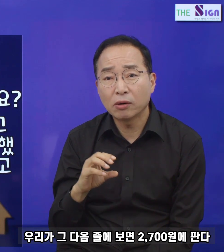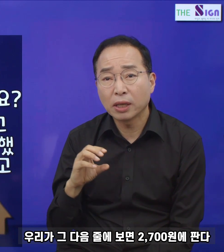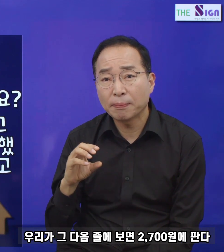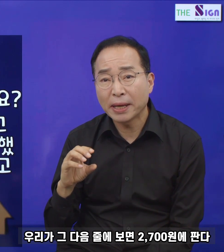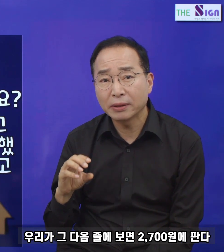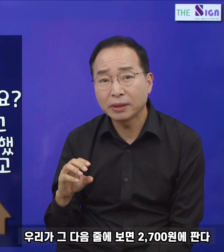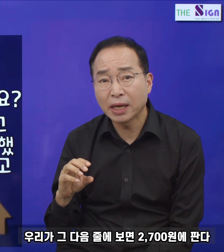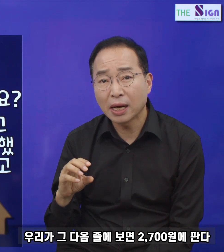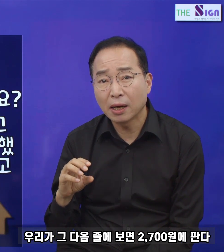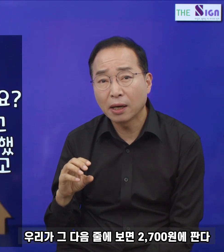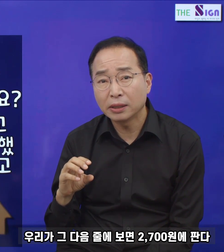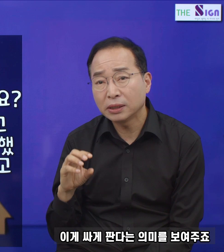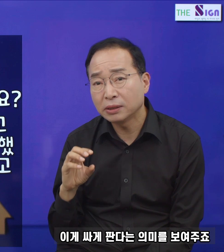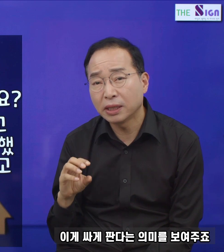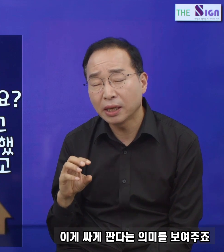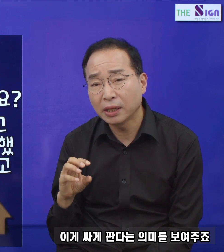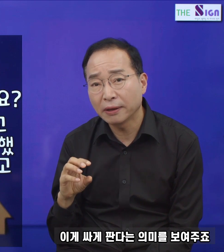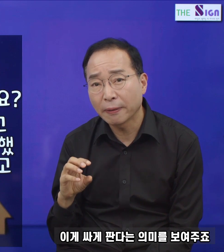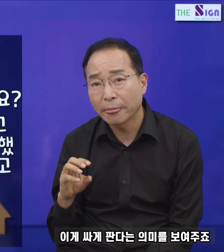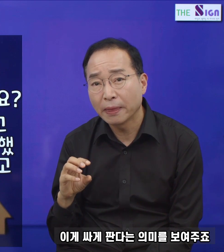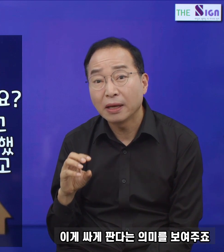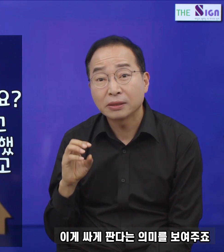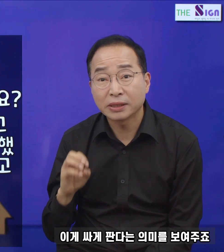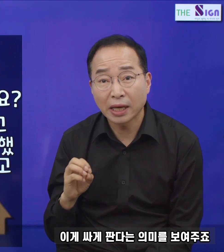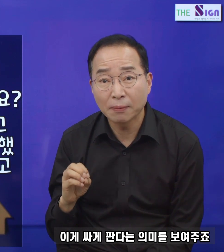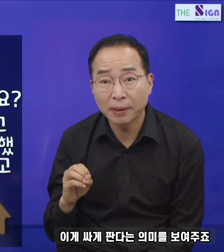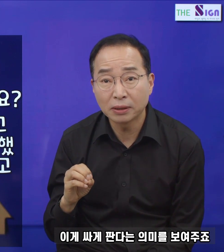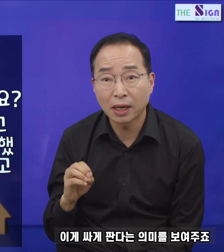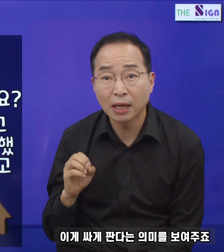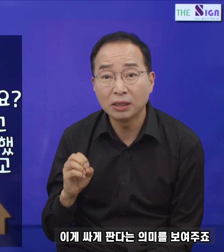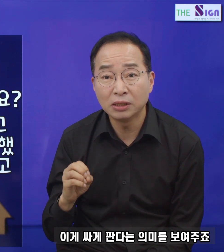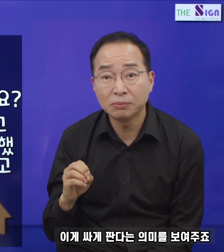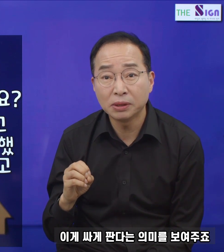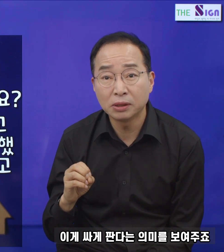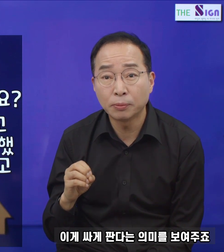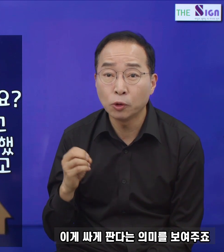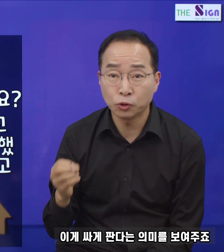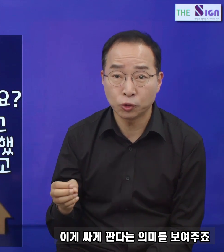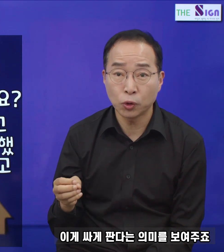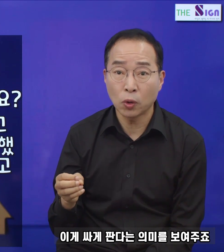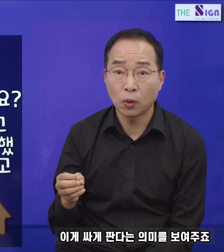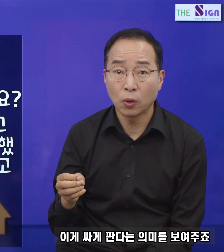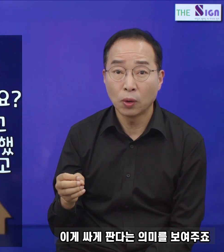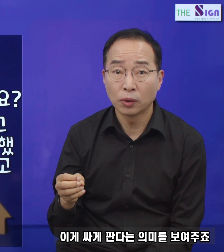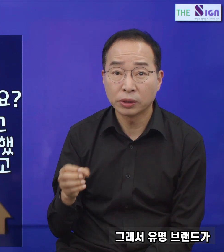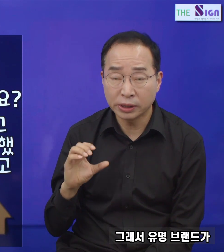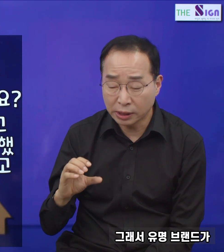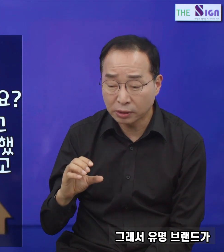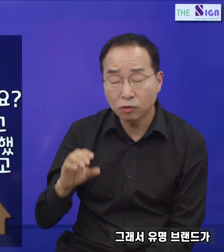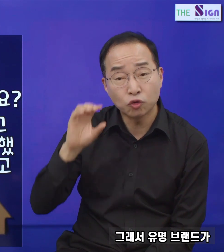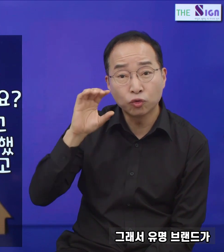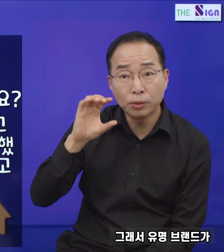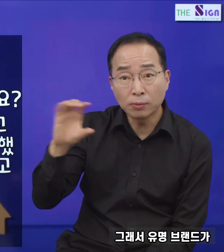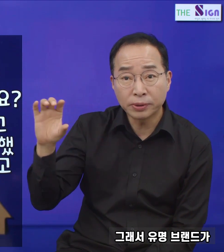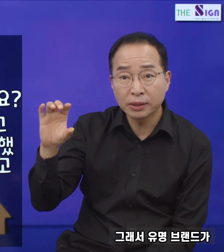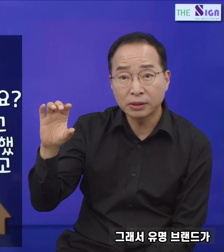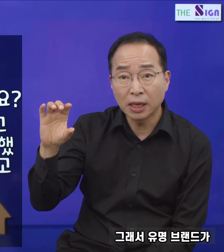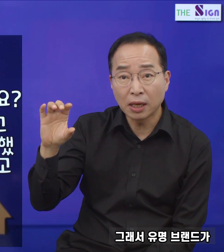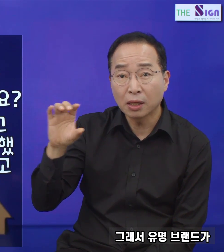2,700원에 판다. 이게 싸게 판다라는 의미를 보여주죠. 그래서 유명 브랜드가